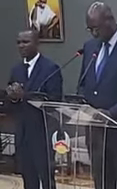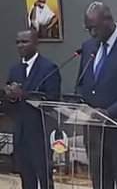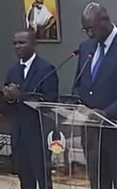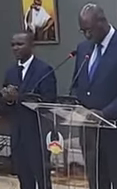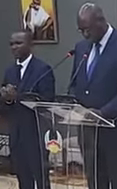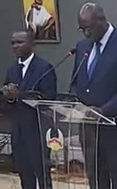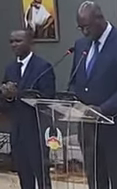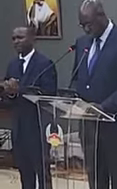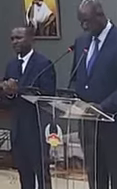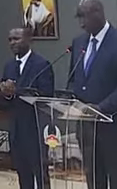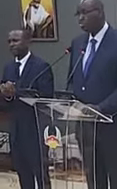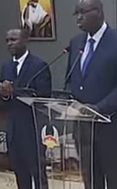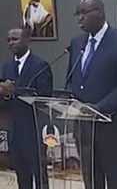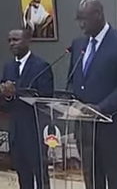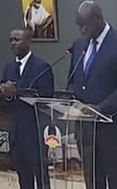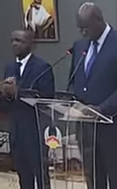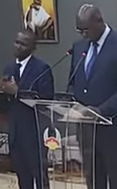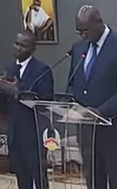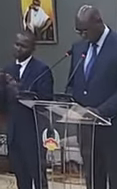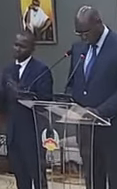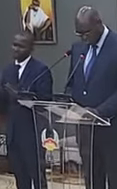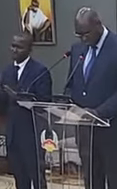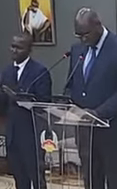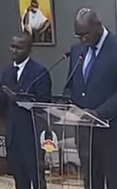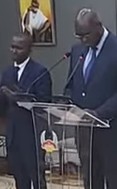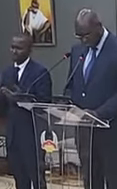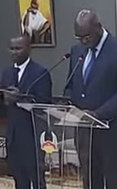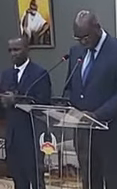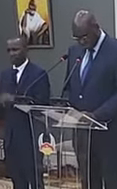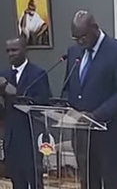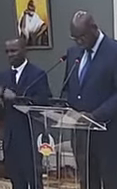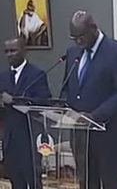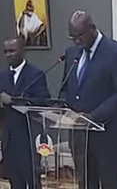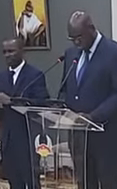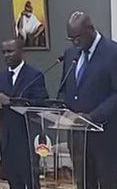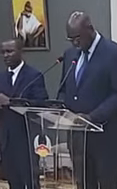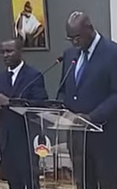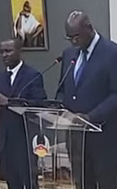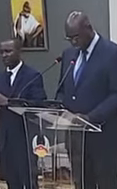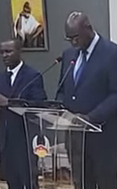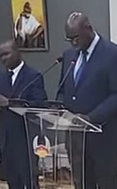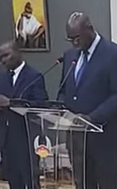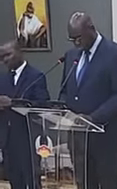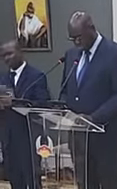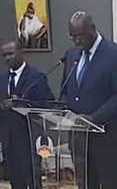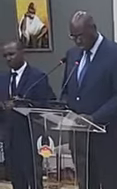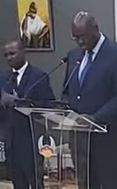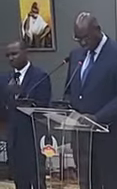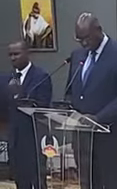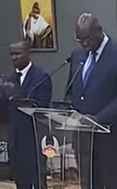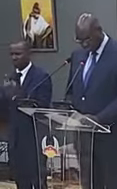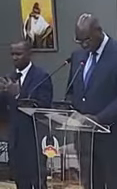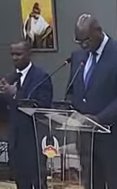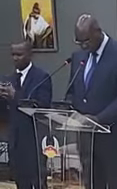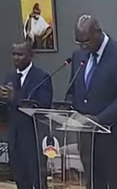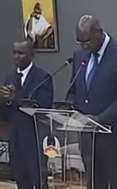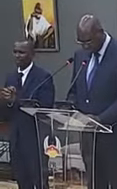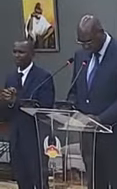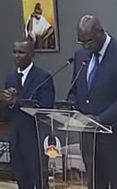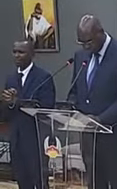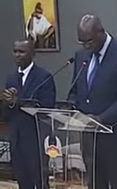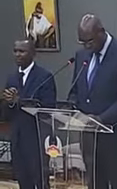difíceis, mas, contudo, transponíveis, com o empenho de todos os implicados, a ver